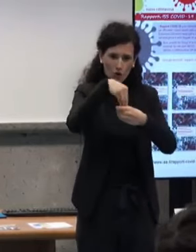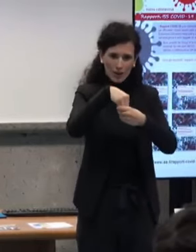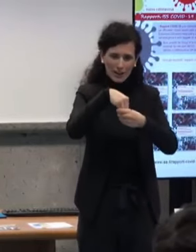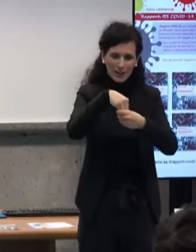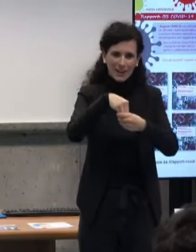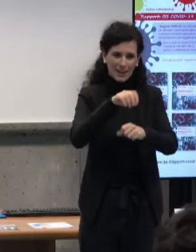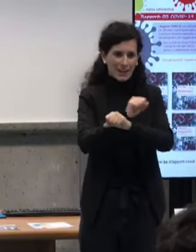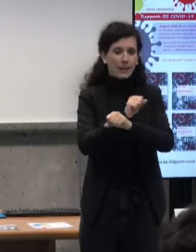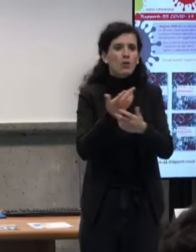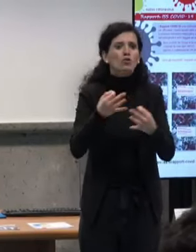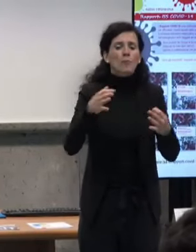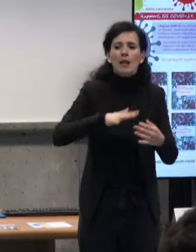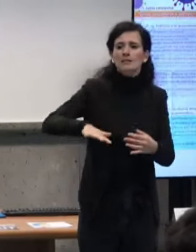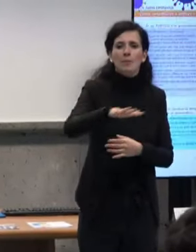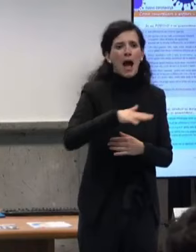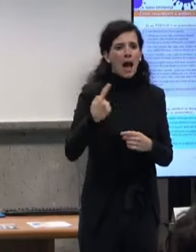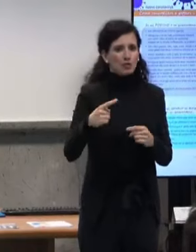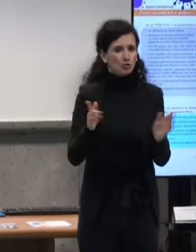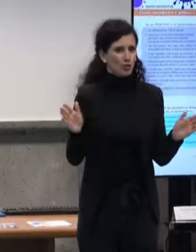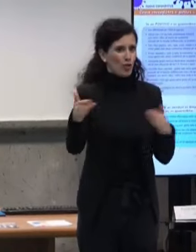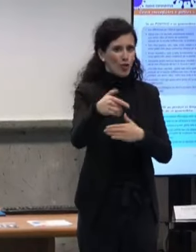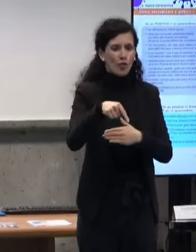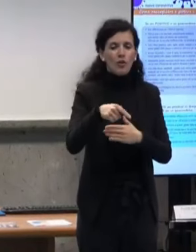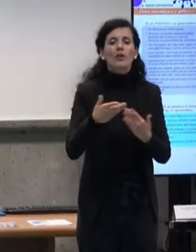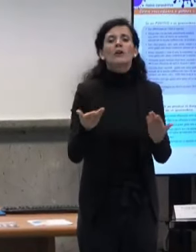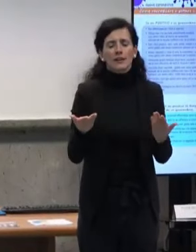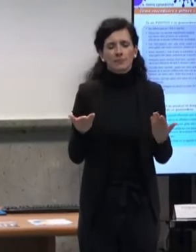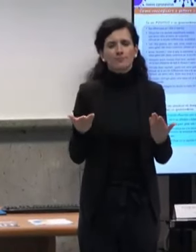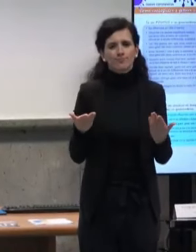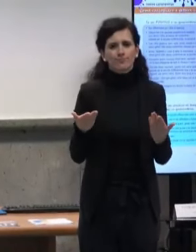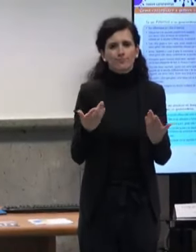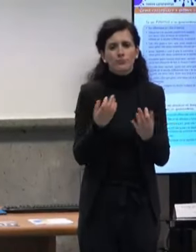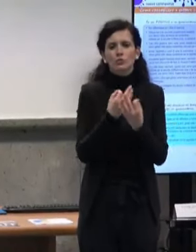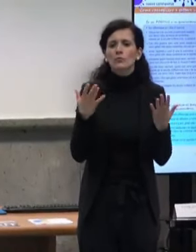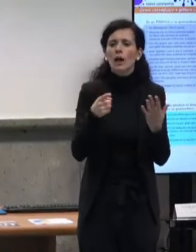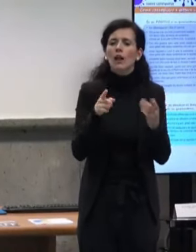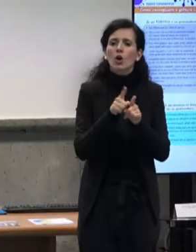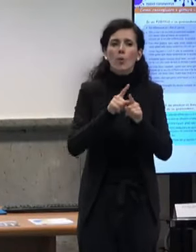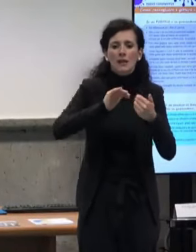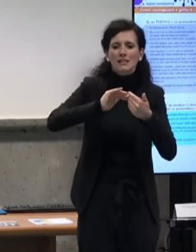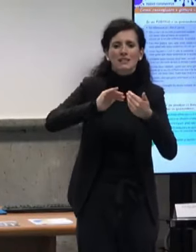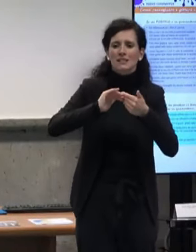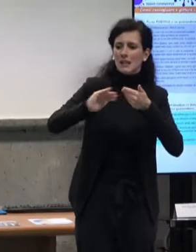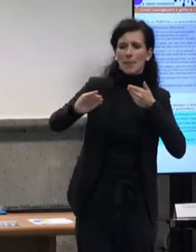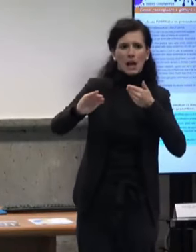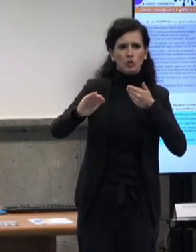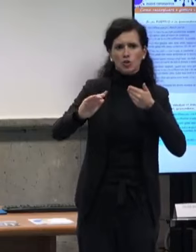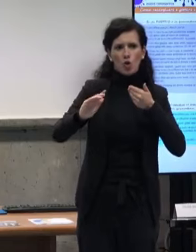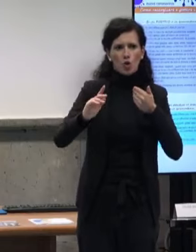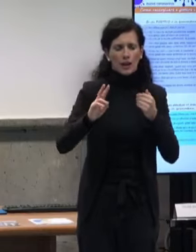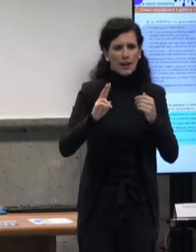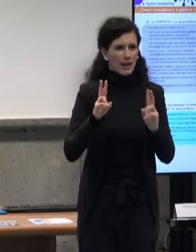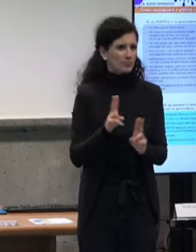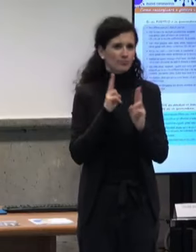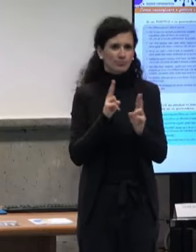degli spazi esistenti non ci potranno essere delle situazioni di effettiva separazione degli uni degli